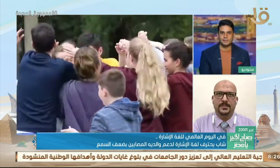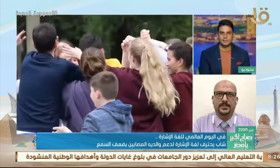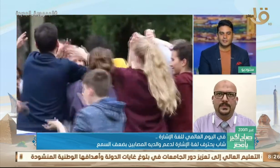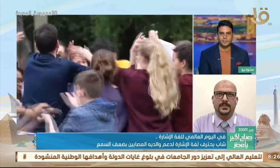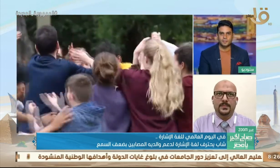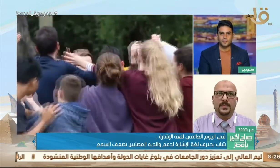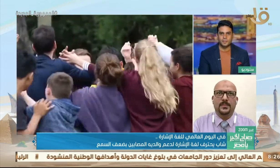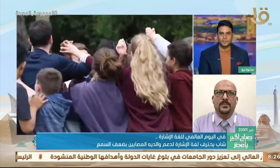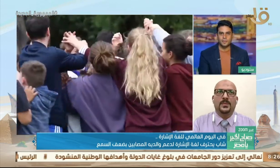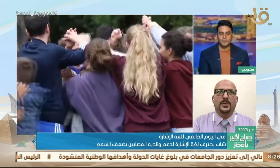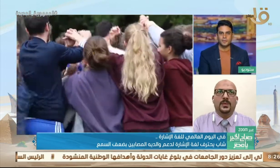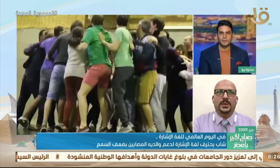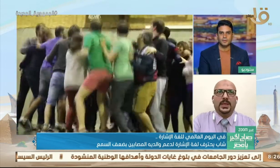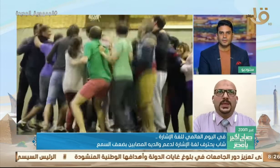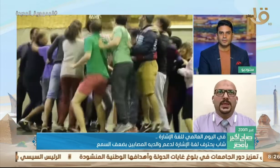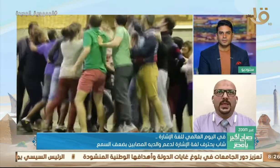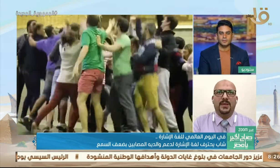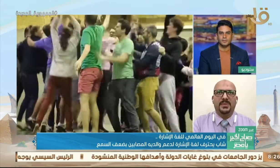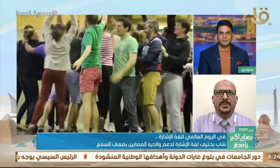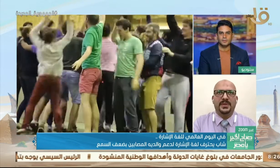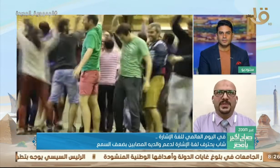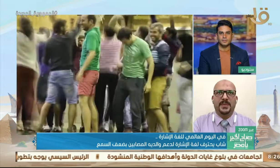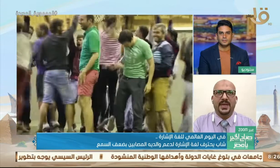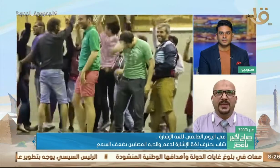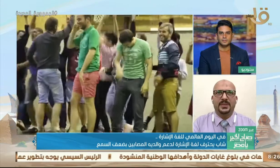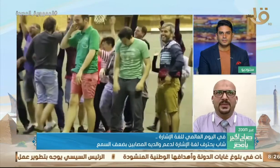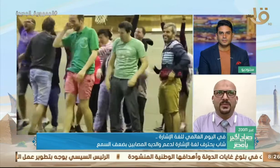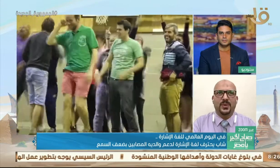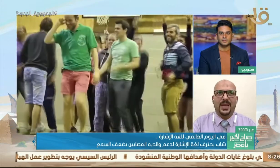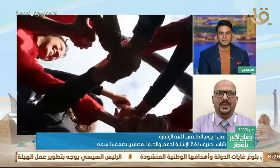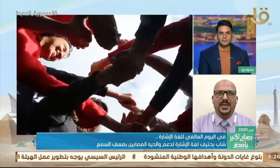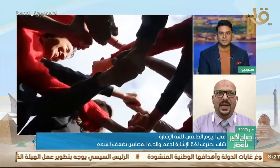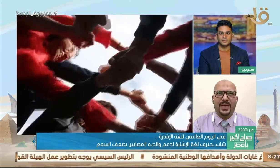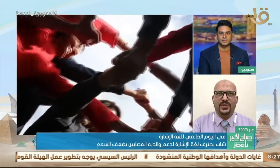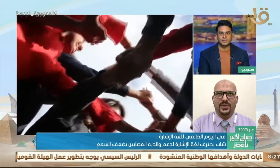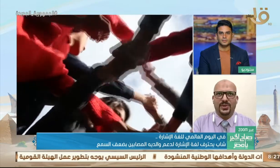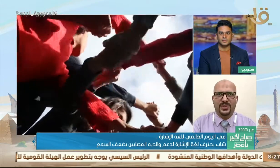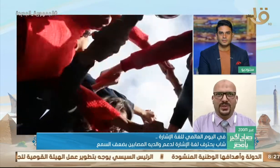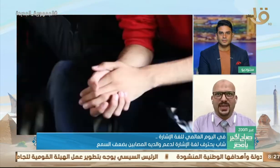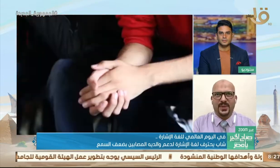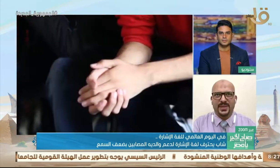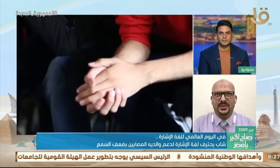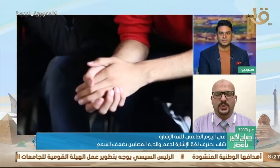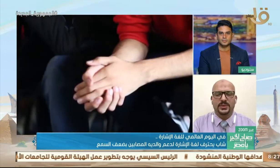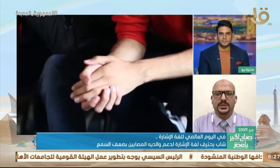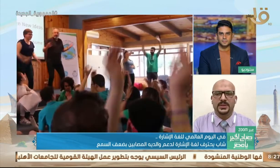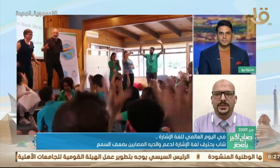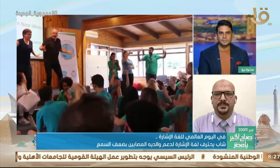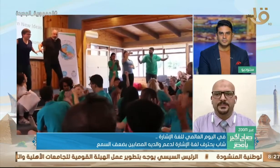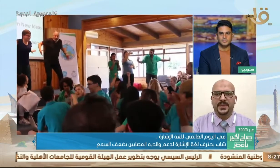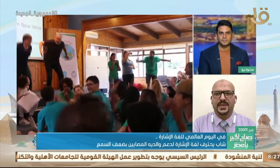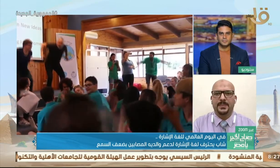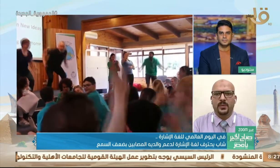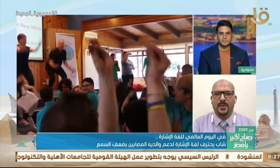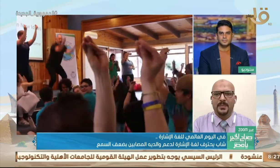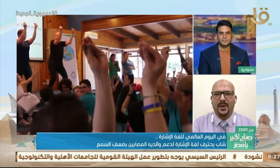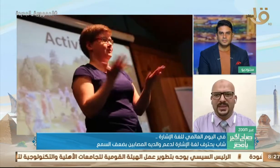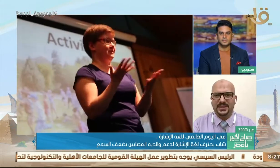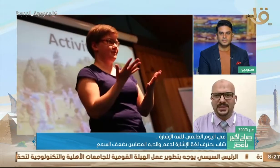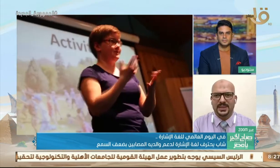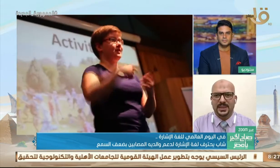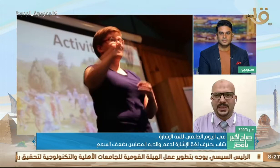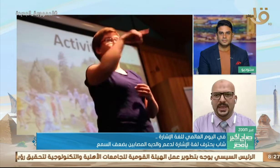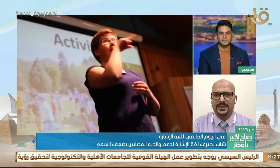الناس؟ والله الأمر بالنسبة لي من وأنا عندي حوالي 10 سنوات، كنت يعني بروح